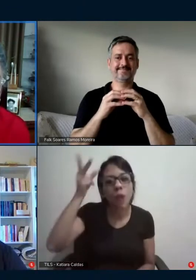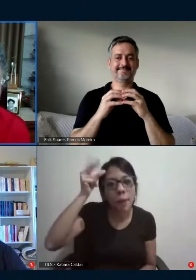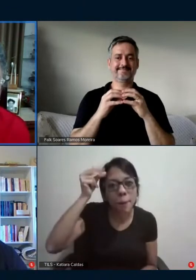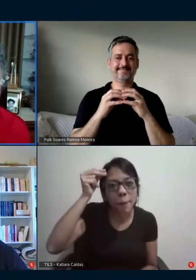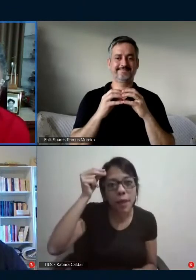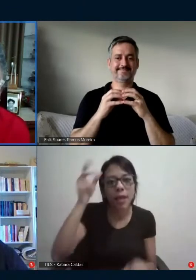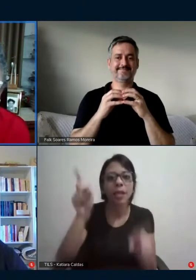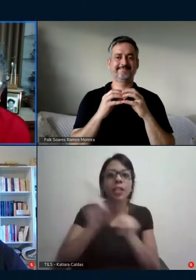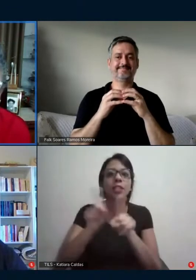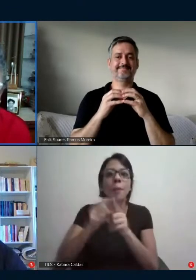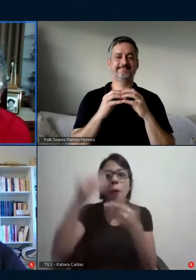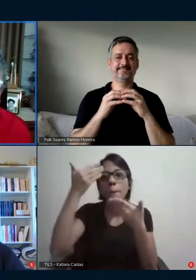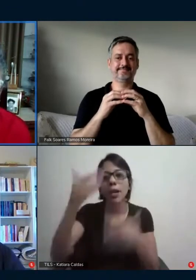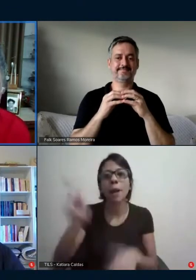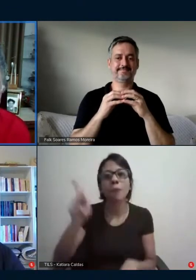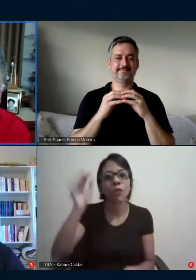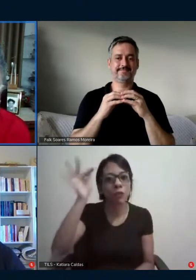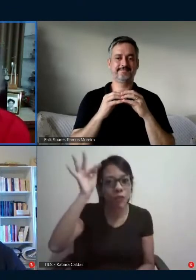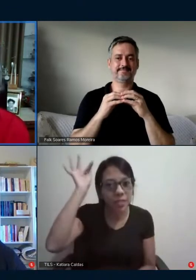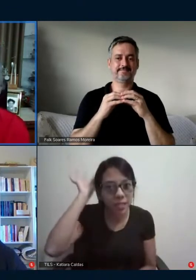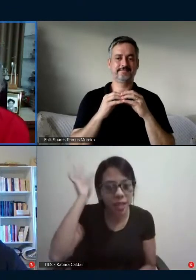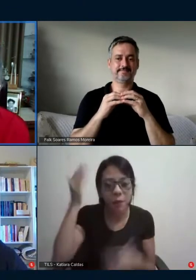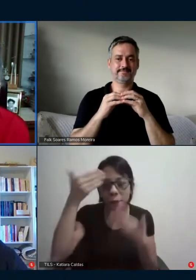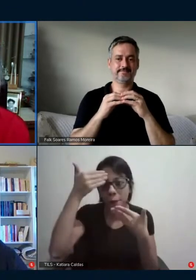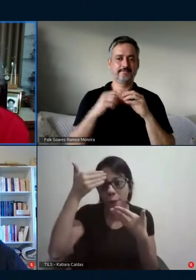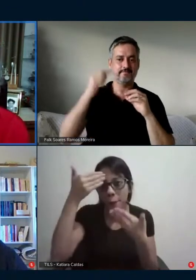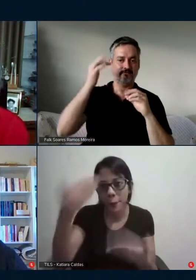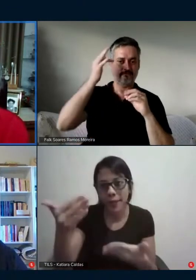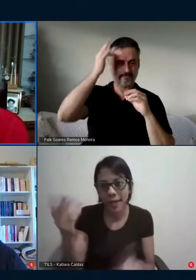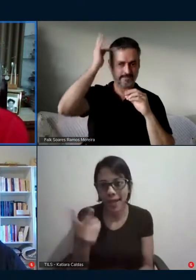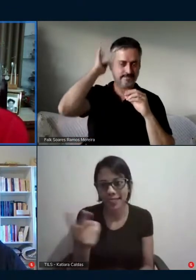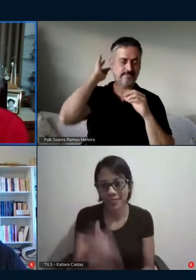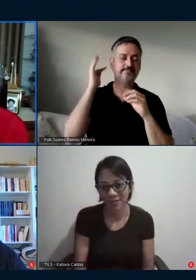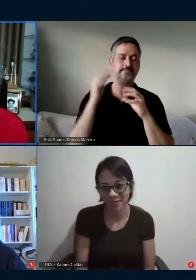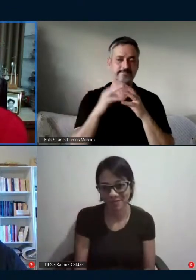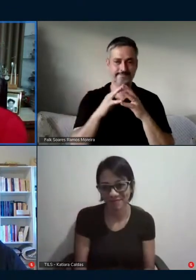professora Franciele, muito obrigada.